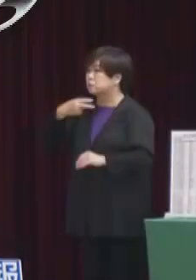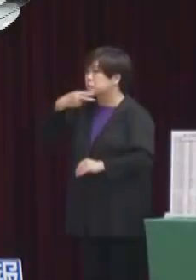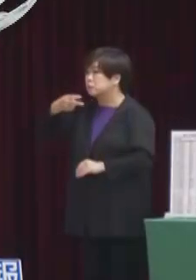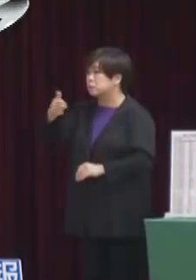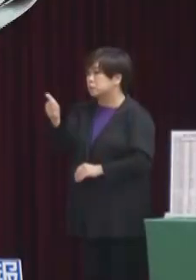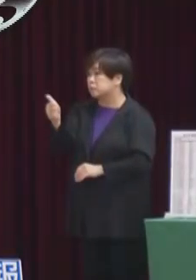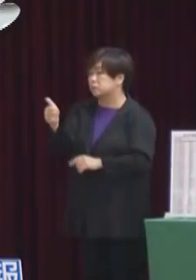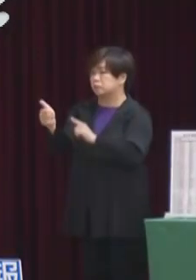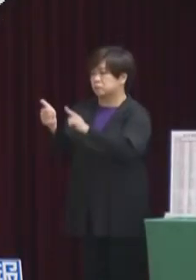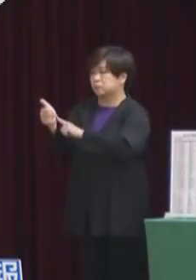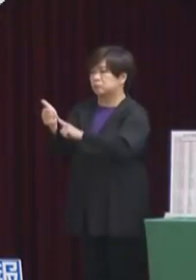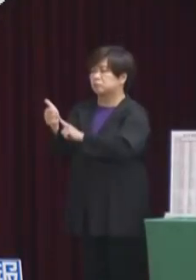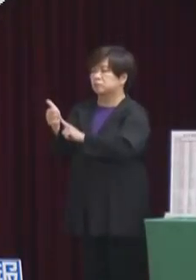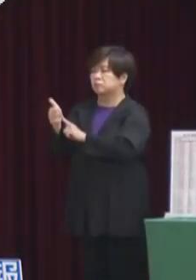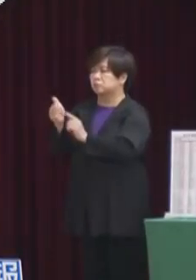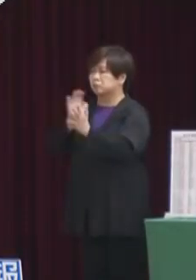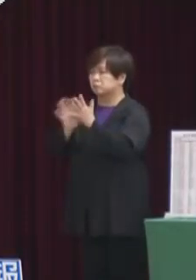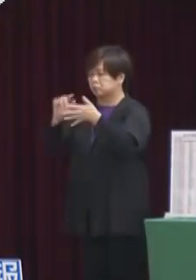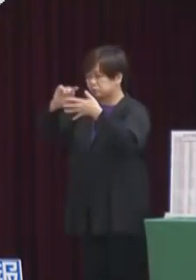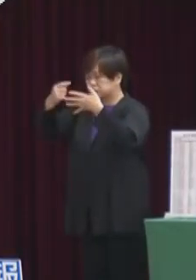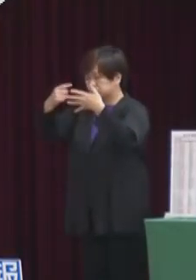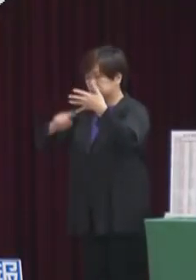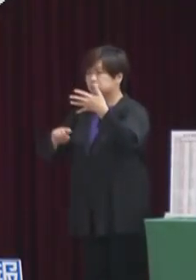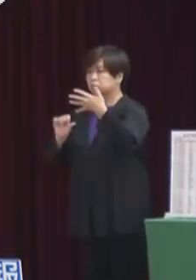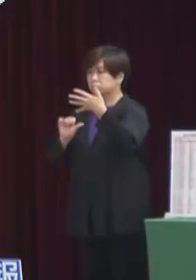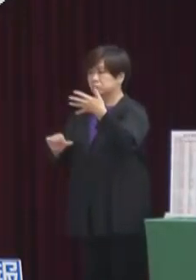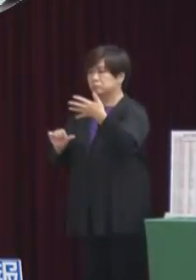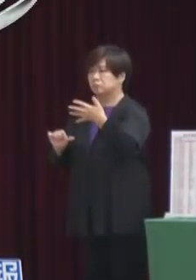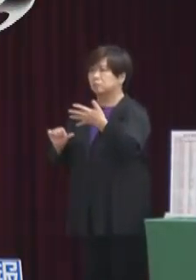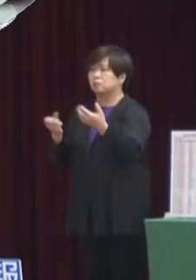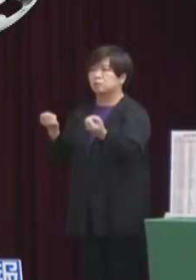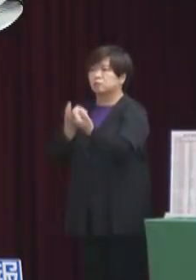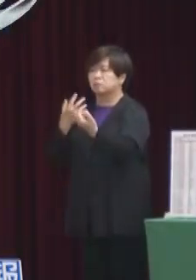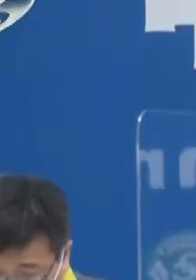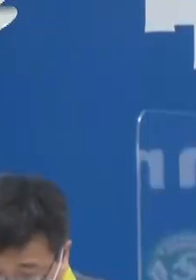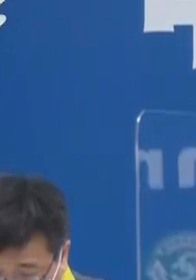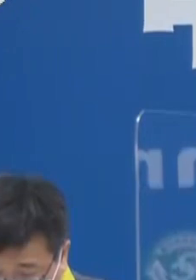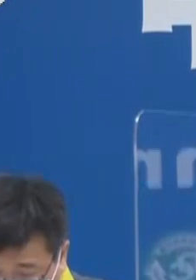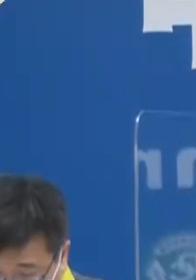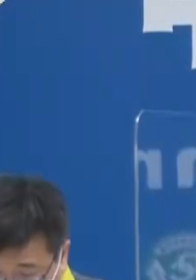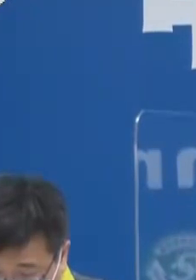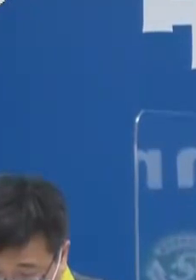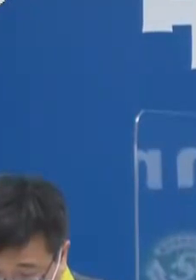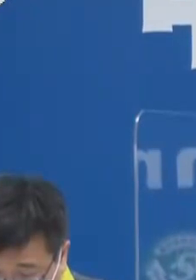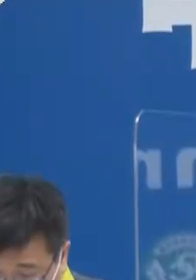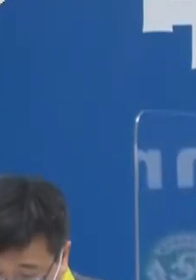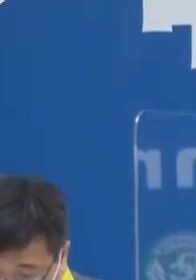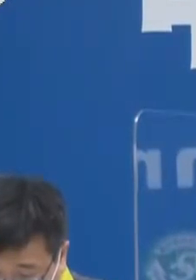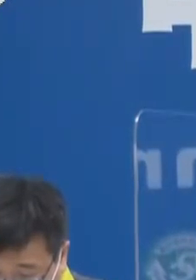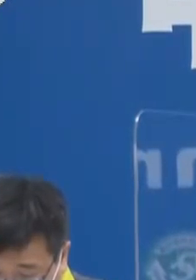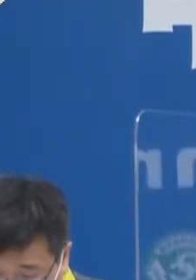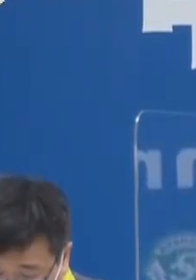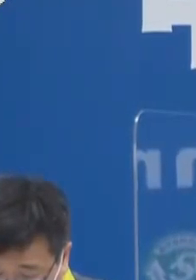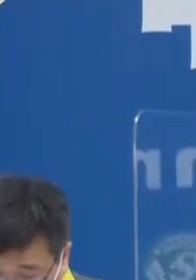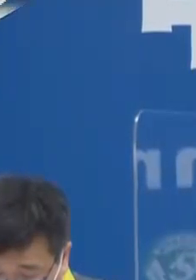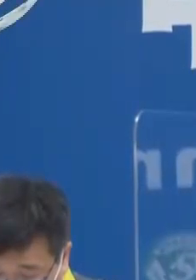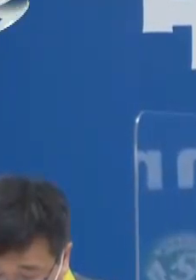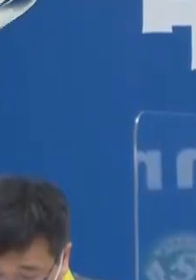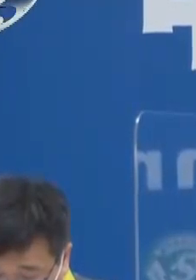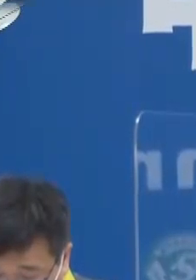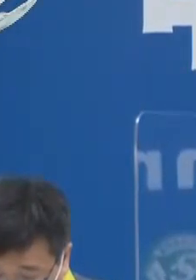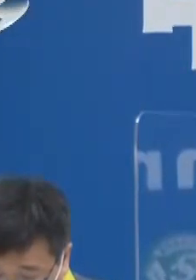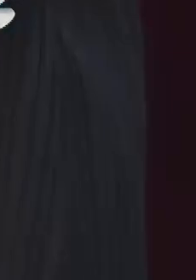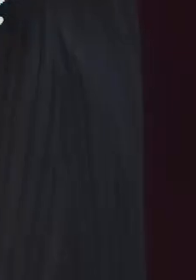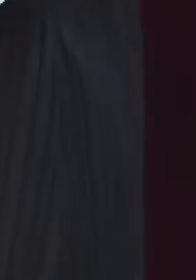都还有这个副组长哦，比如说社区防疫组也有其他的副组长可以来代理